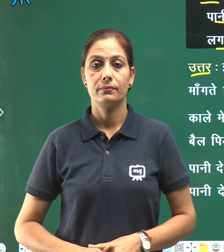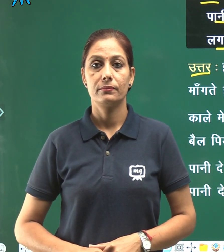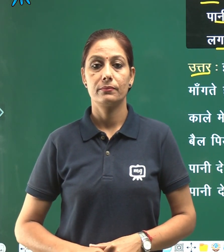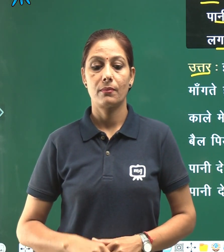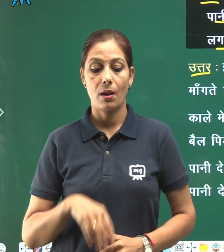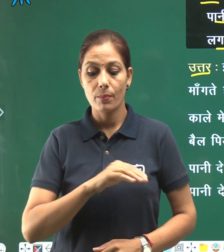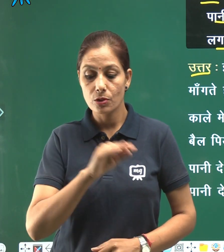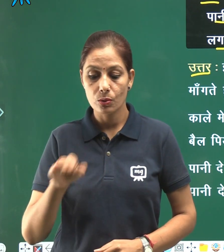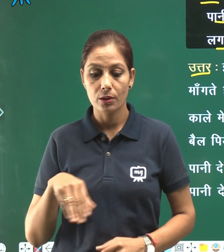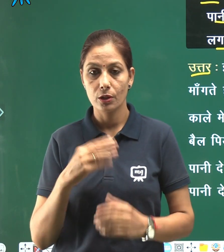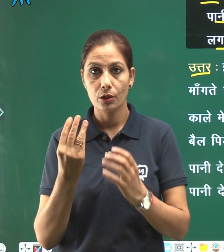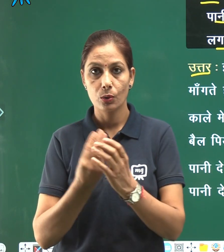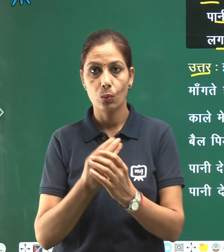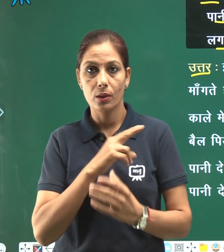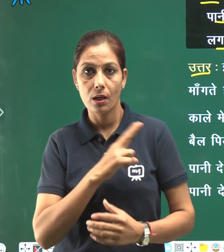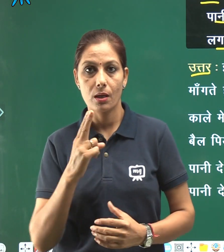इंद्रसेना